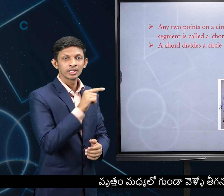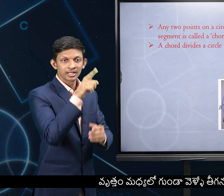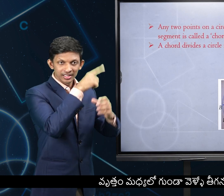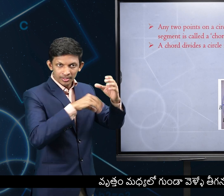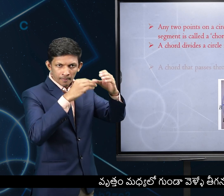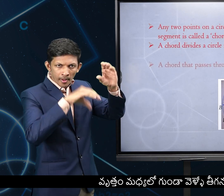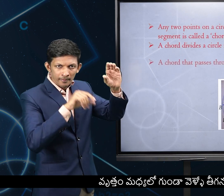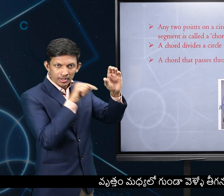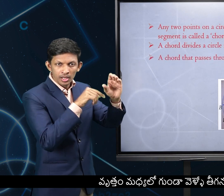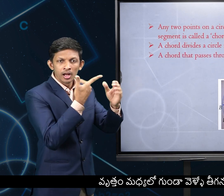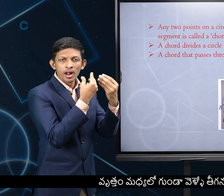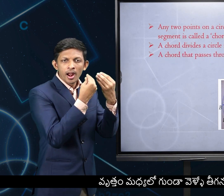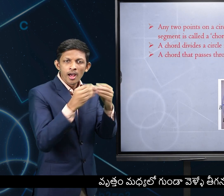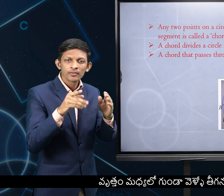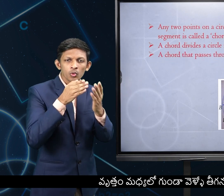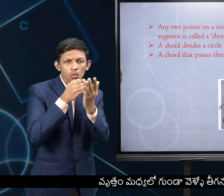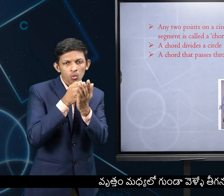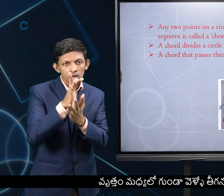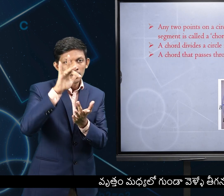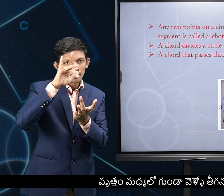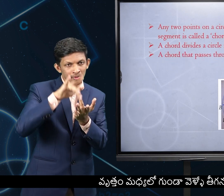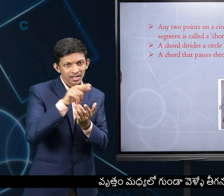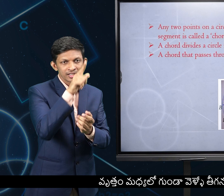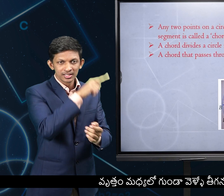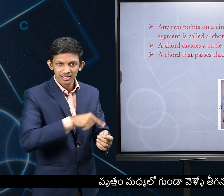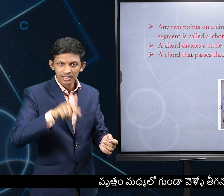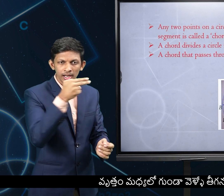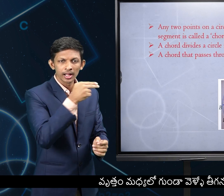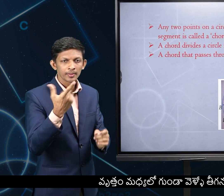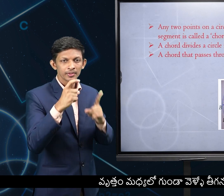వృత్తం మధ్యలో గుండా వెళ్ళే తీగను వ్యాసం అంటారు.